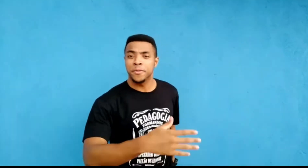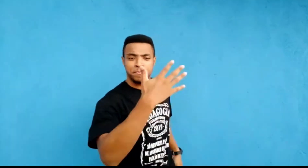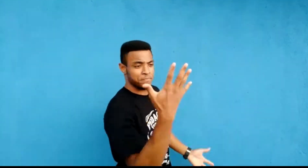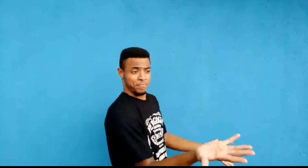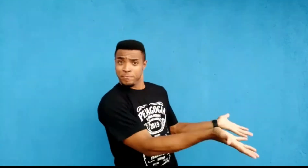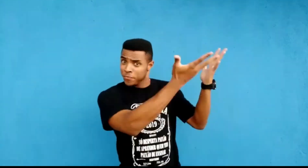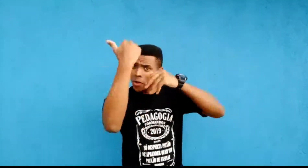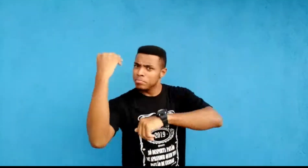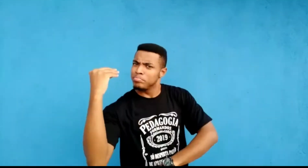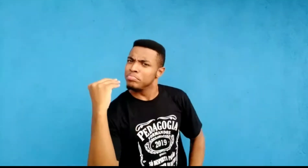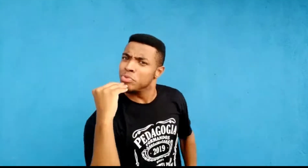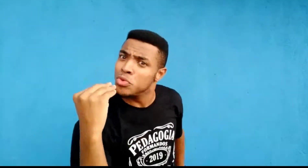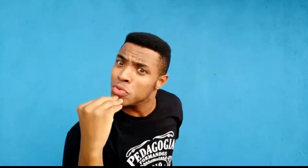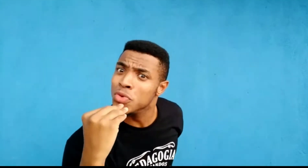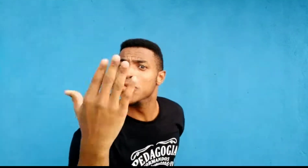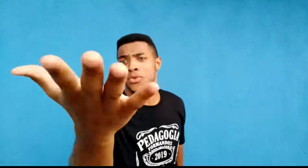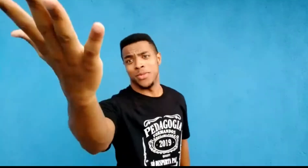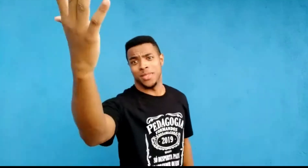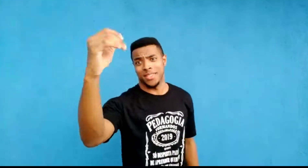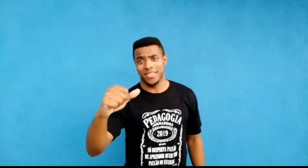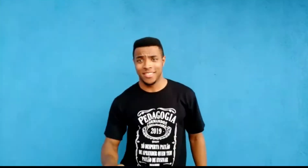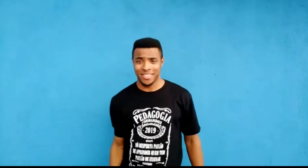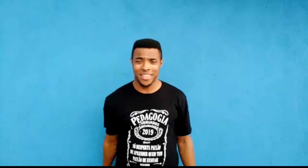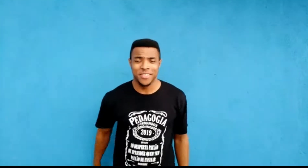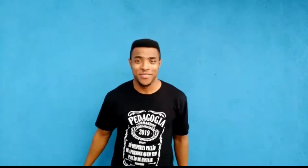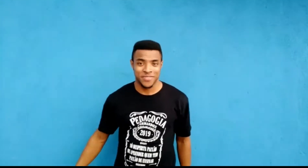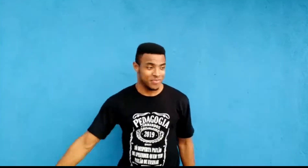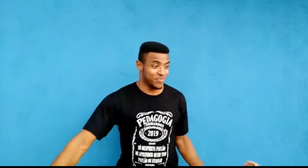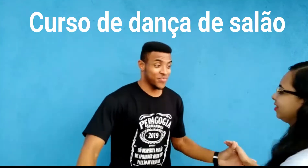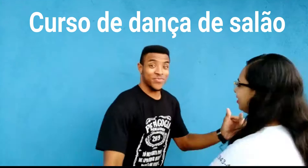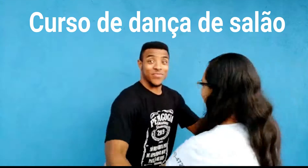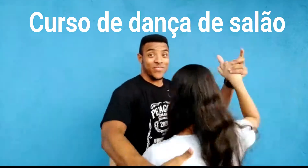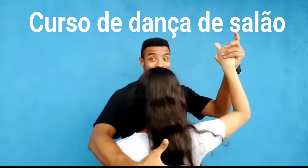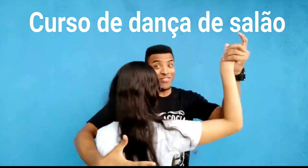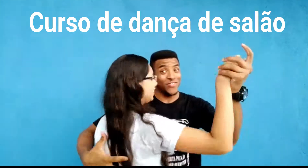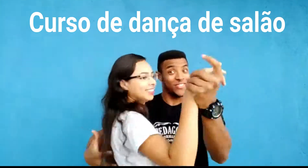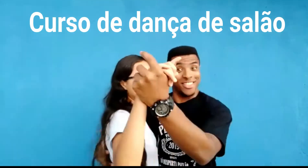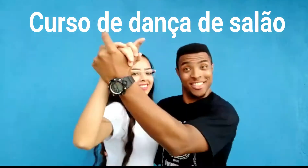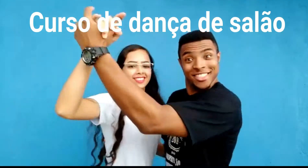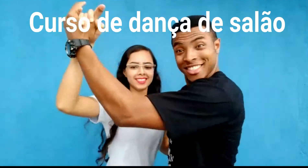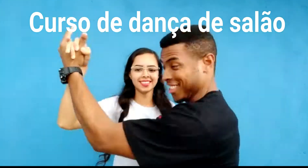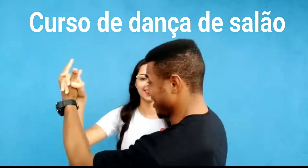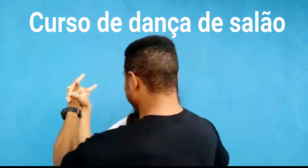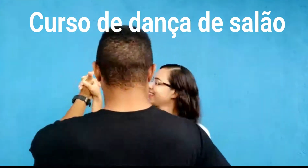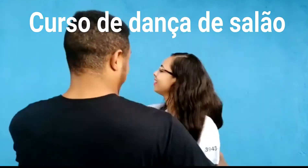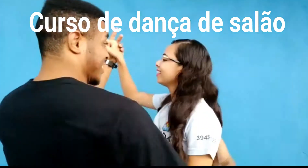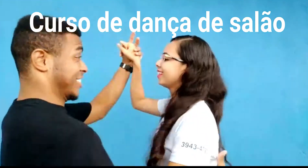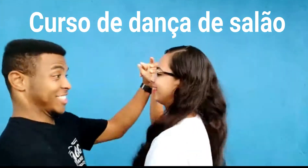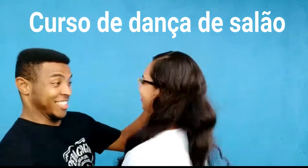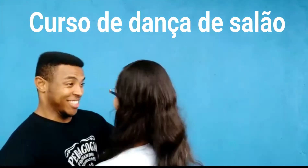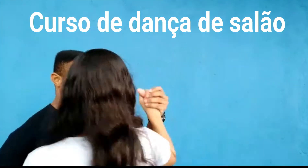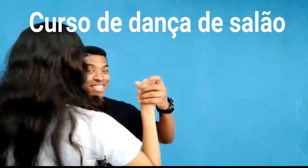preste atenção nesta oportunidade. Nós teremos um curso de dança de